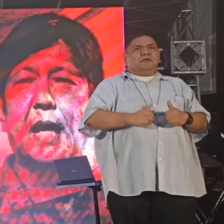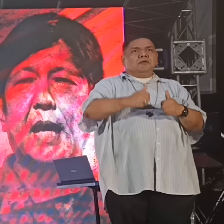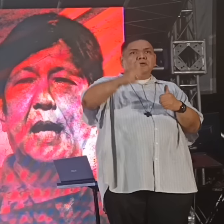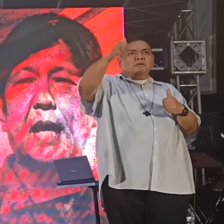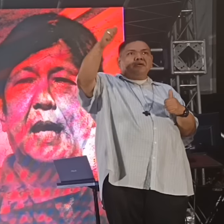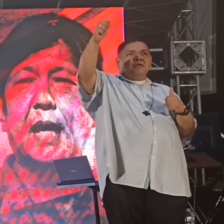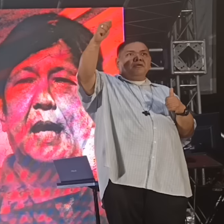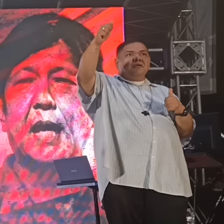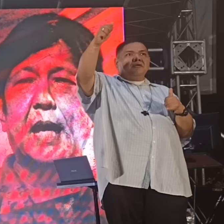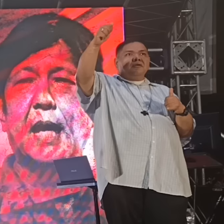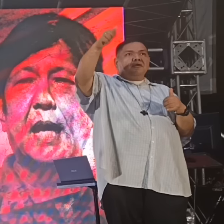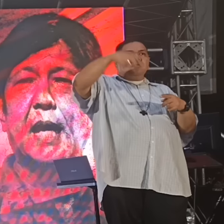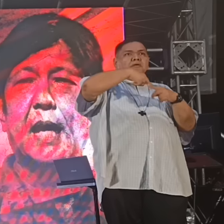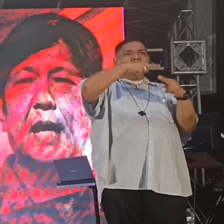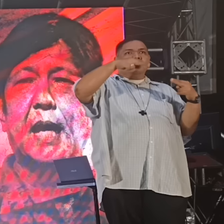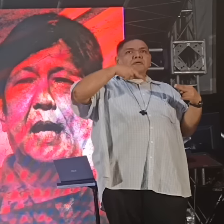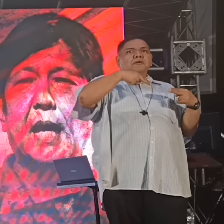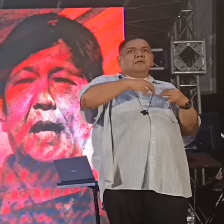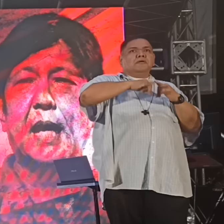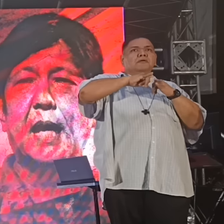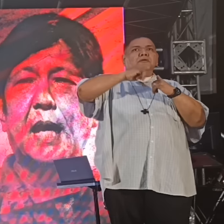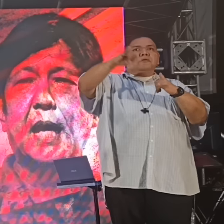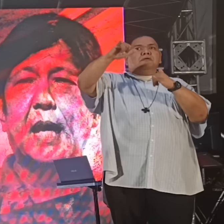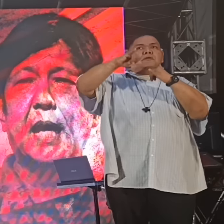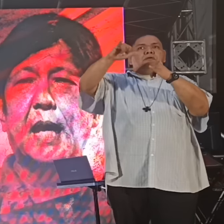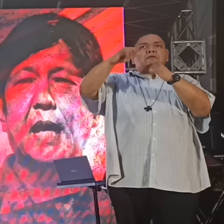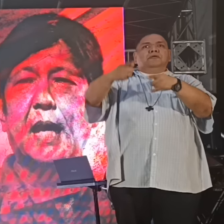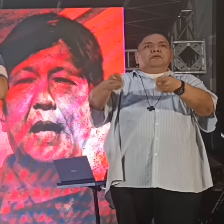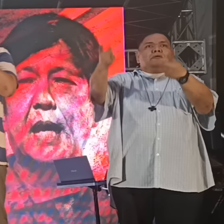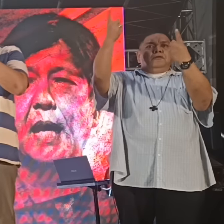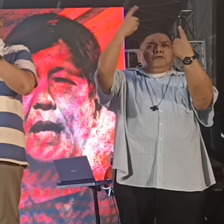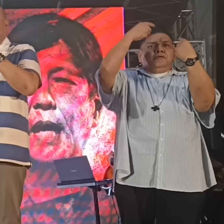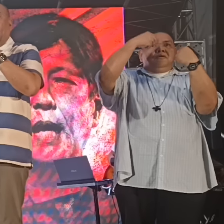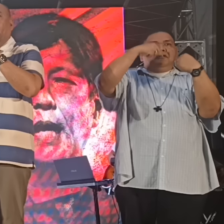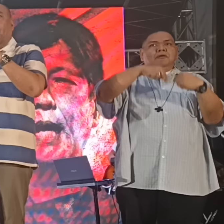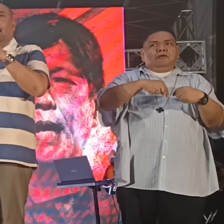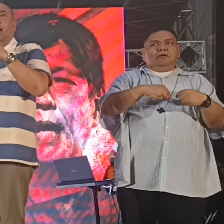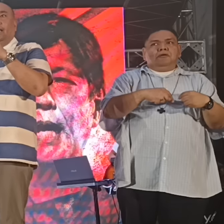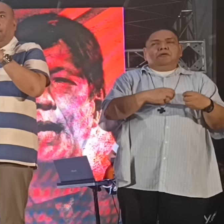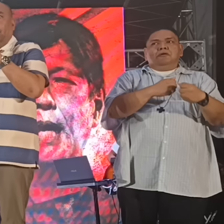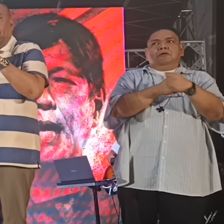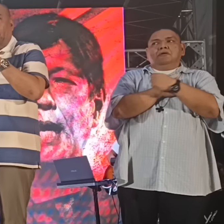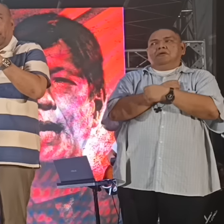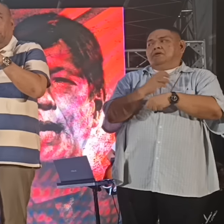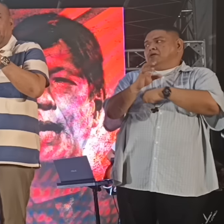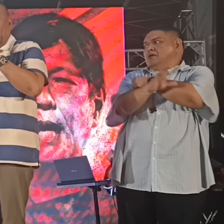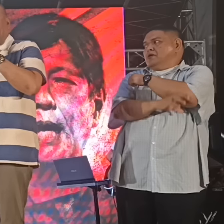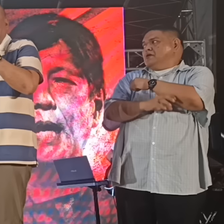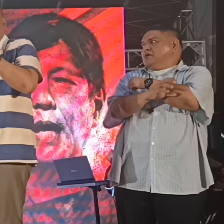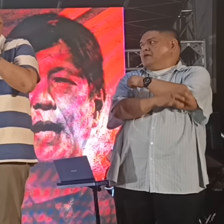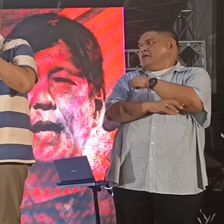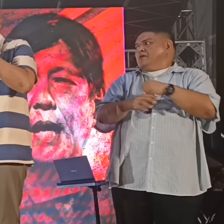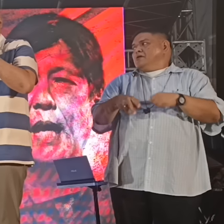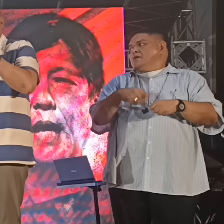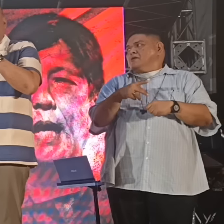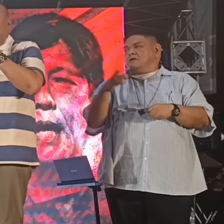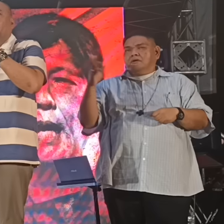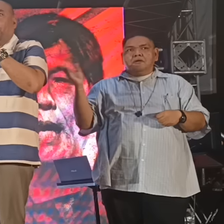ang ugat at puso ng pinanggalingan ay nandito sa kanyang pinakamamahal na bansang Pilipinas,